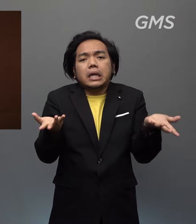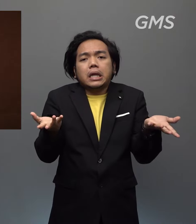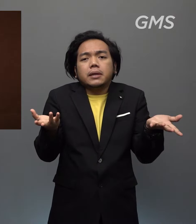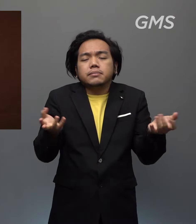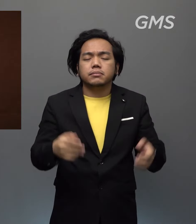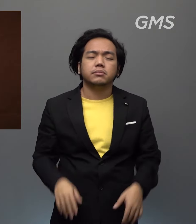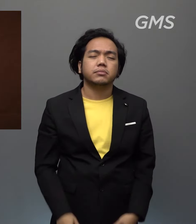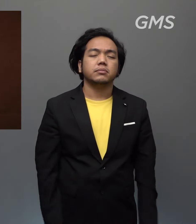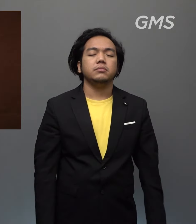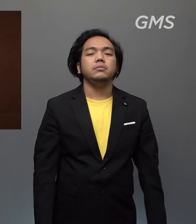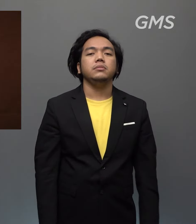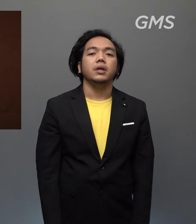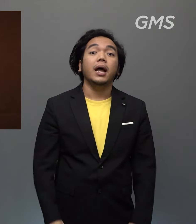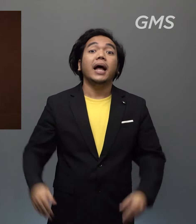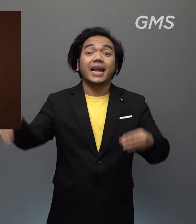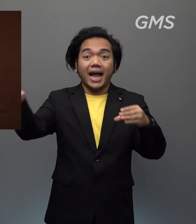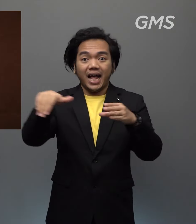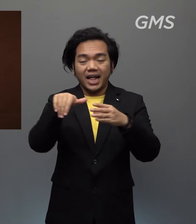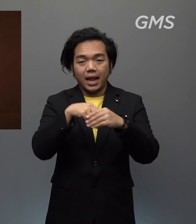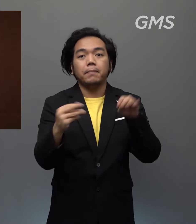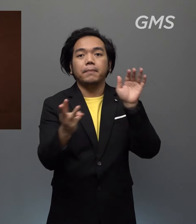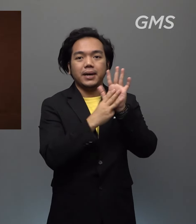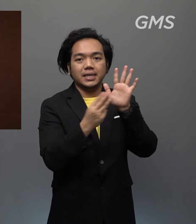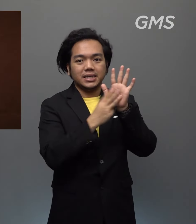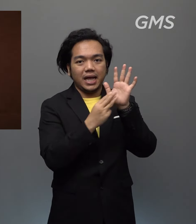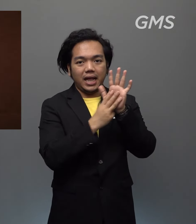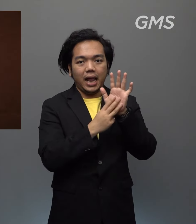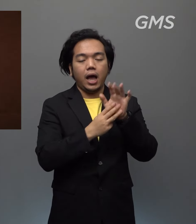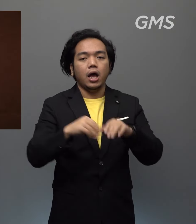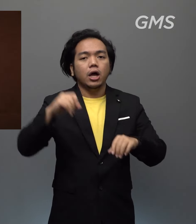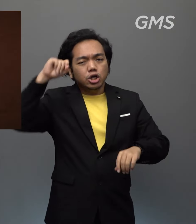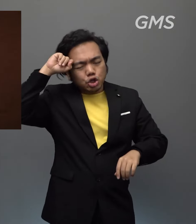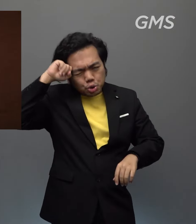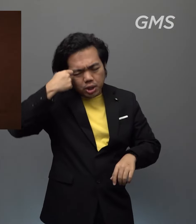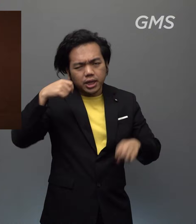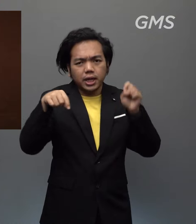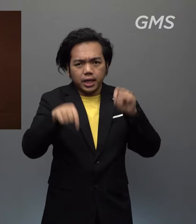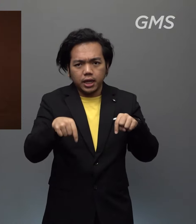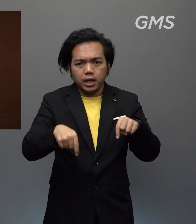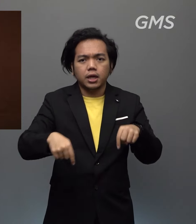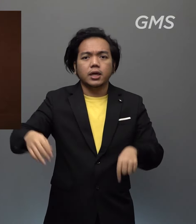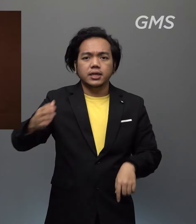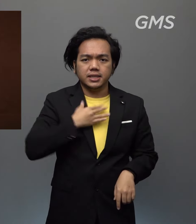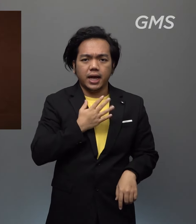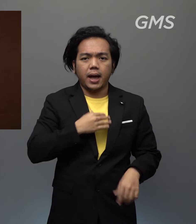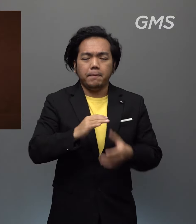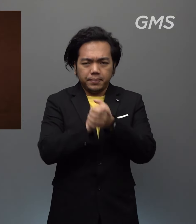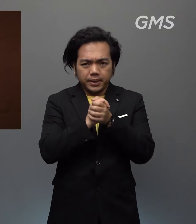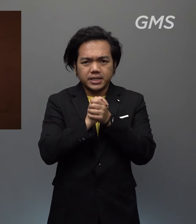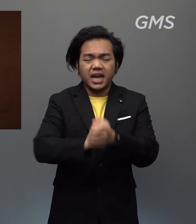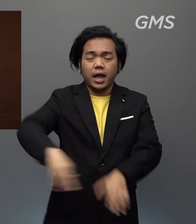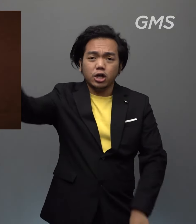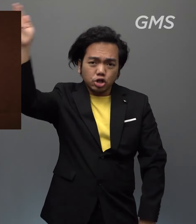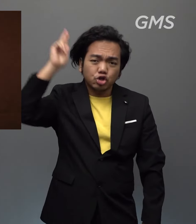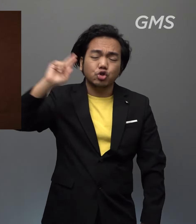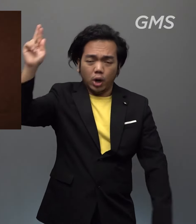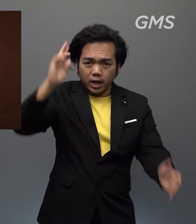begini, saya percaya bahwa Tuhan masih menyediakan orang-orang yang murni